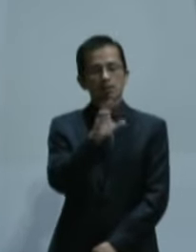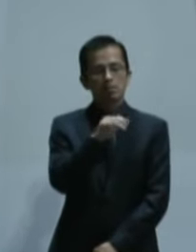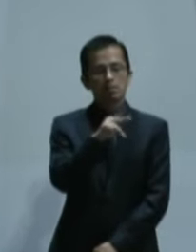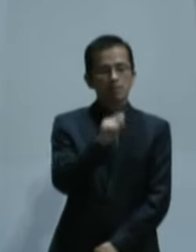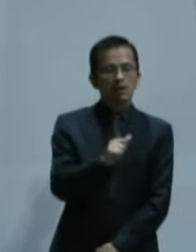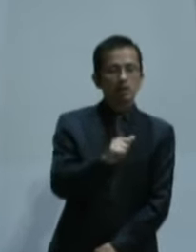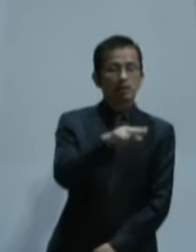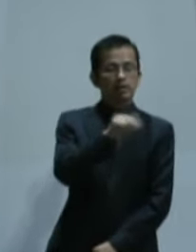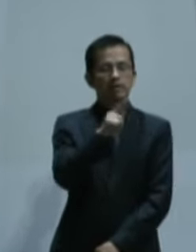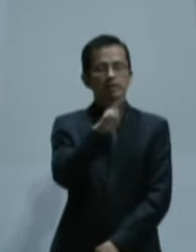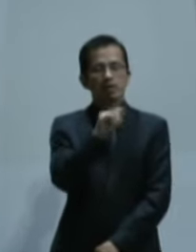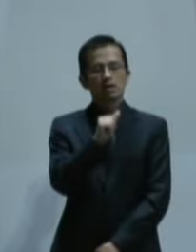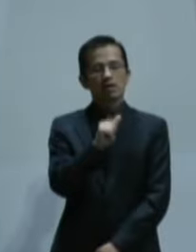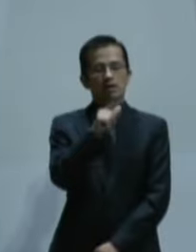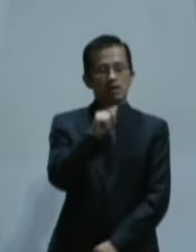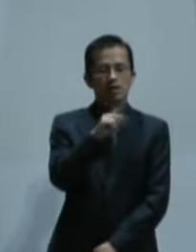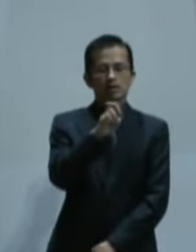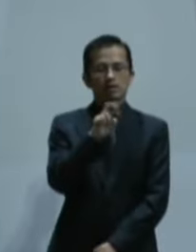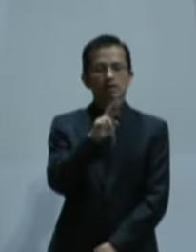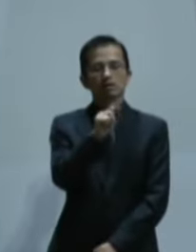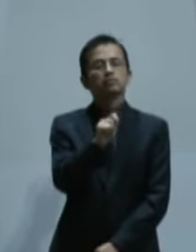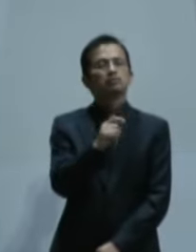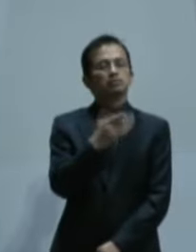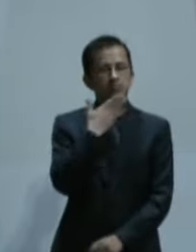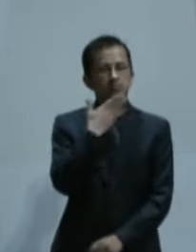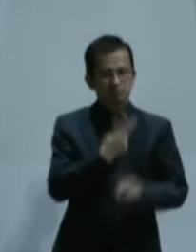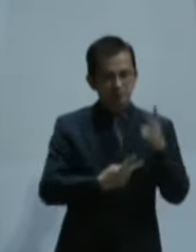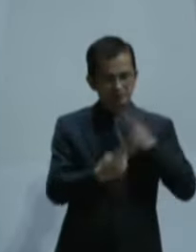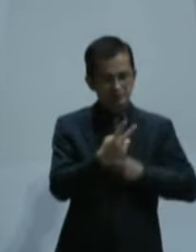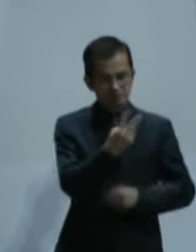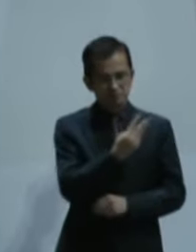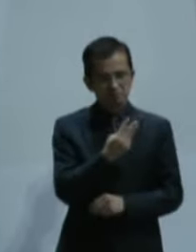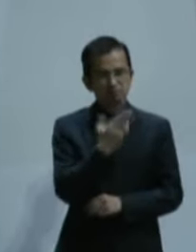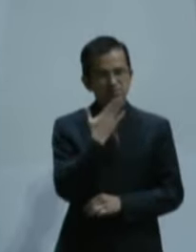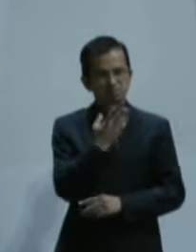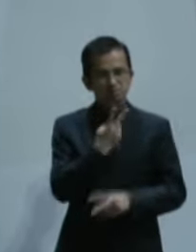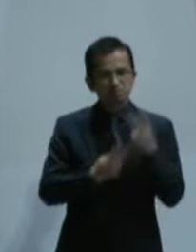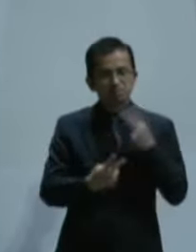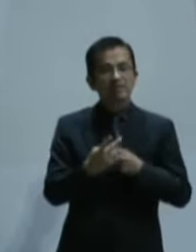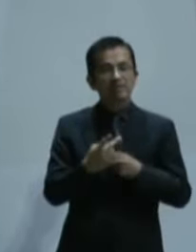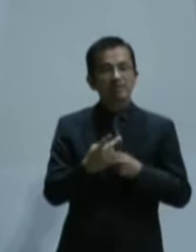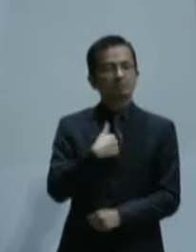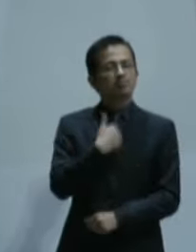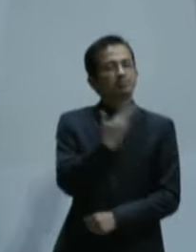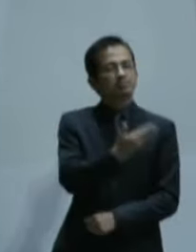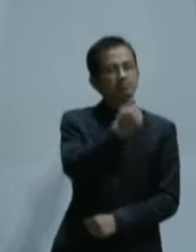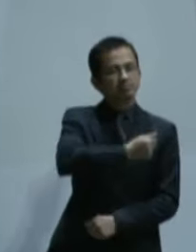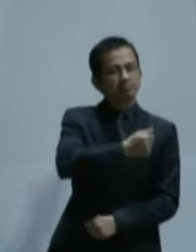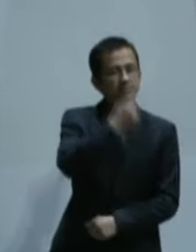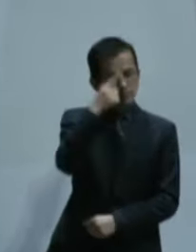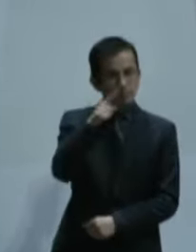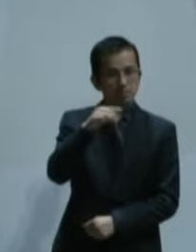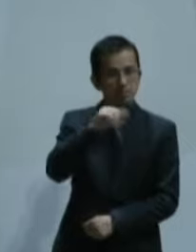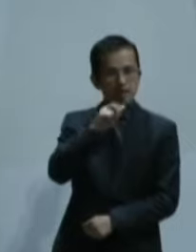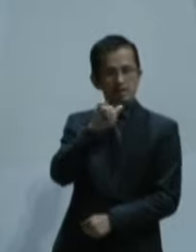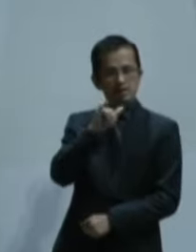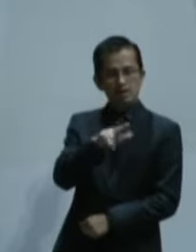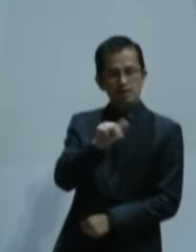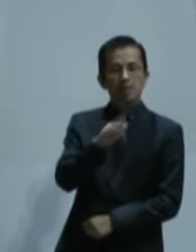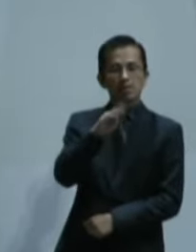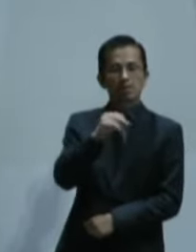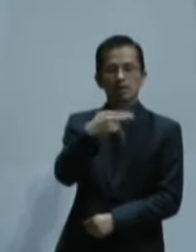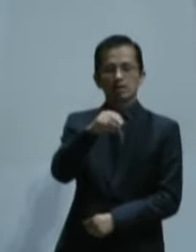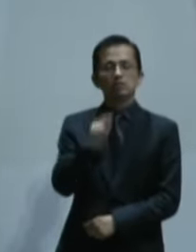la bienvenidas les pido sean portadoras de un afectuoso saludo para Mariana baños fundadora y